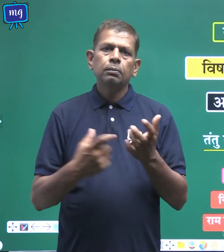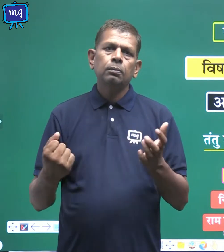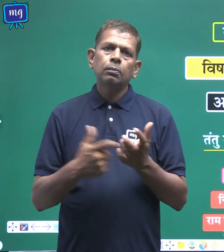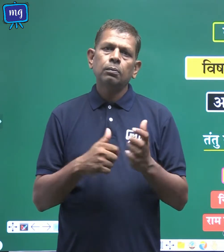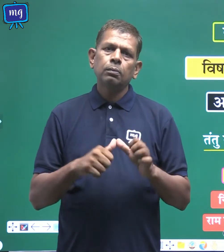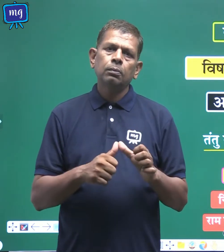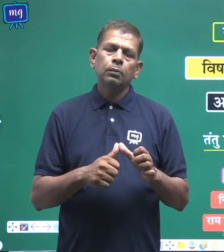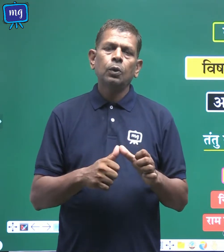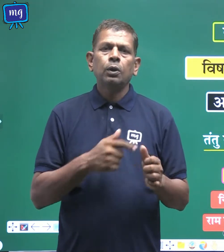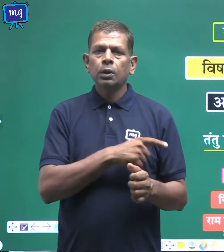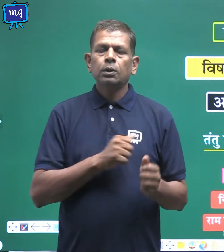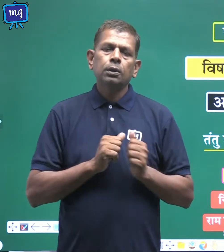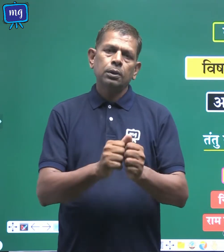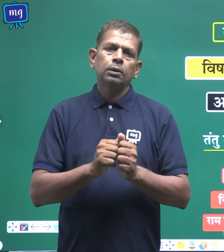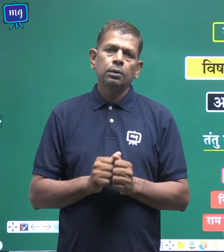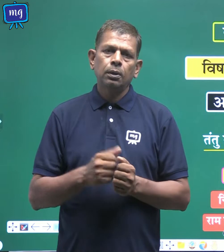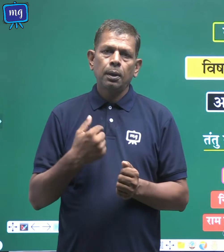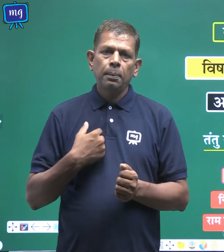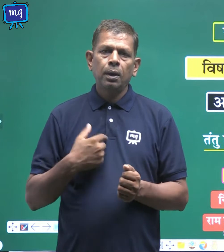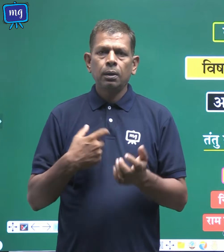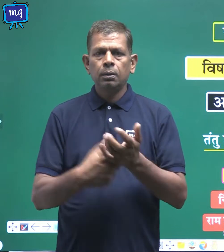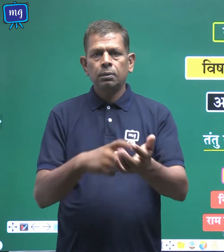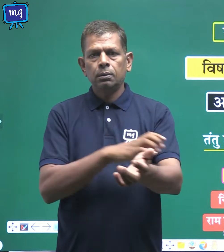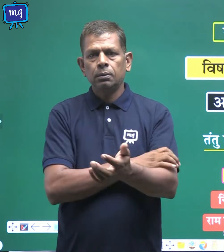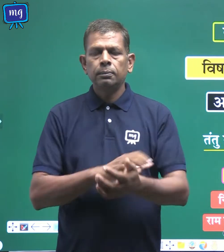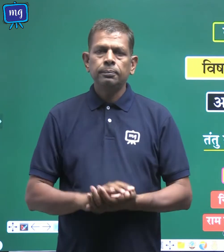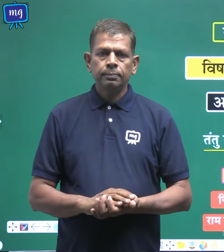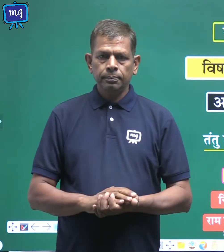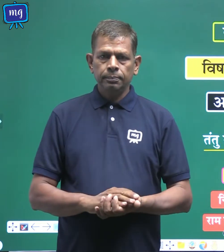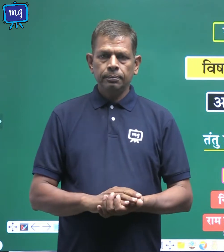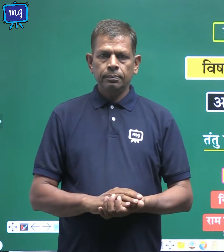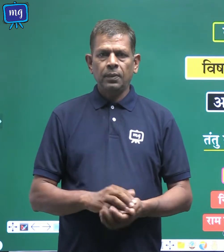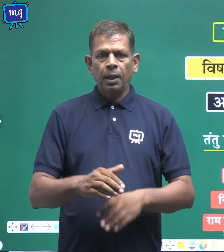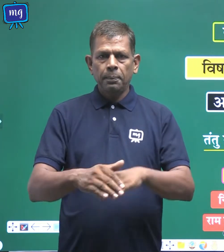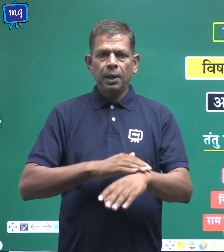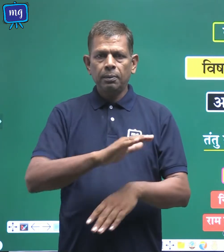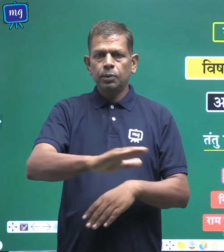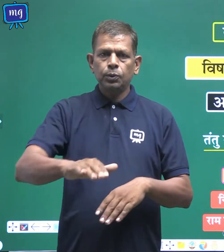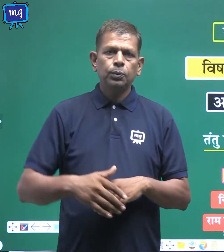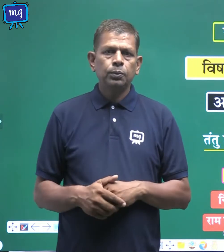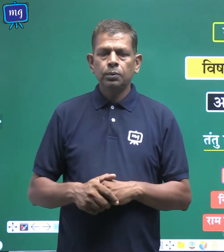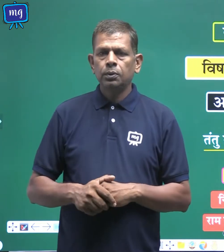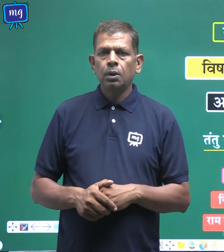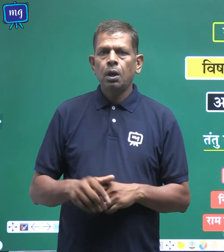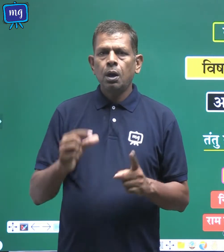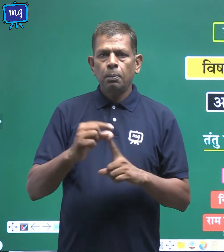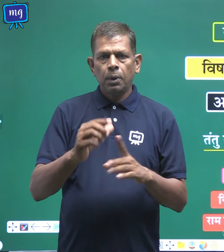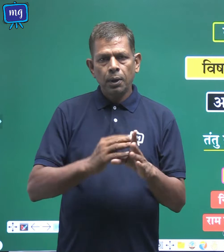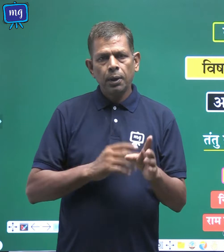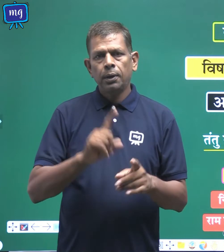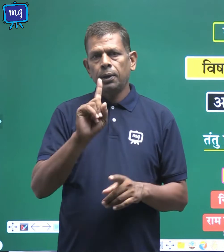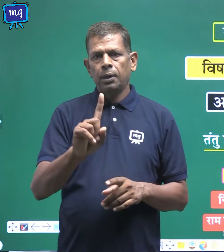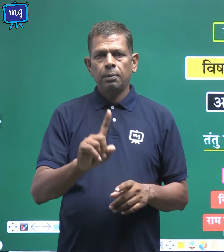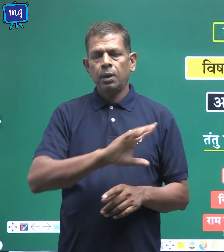और मेरे साथ हैं रामस्वरूप कुमार। प्यारे बच्चों, भाग 1 में